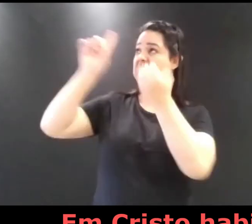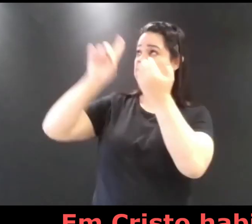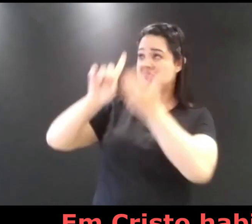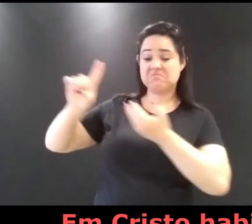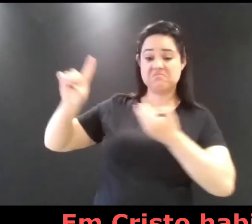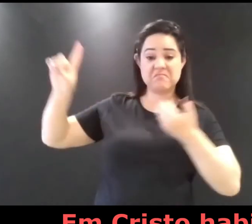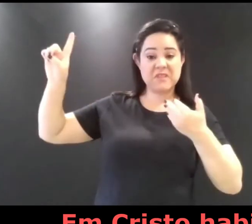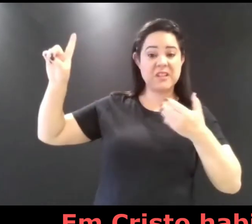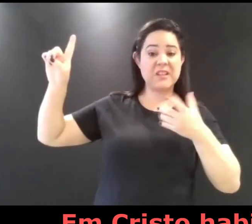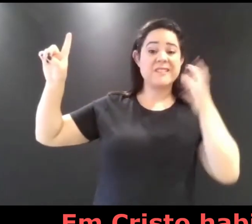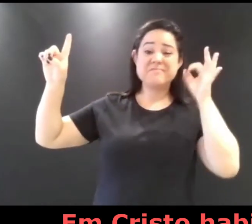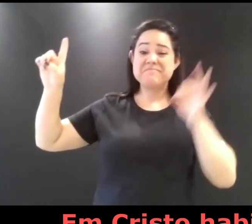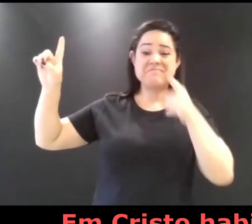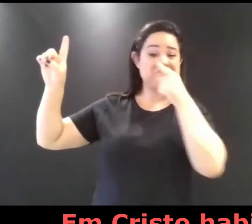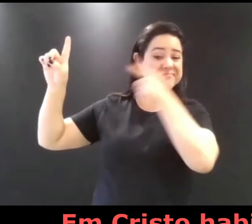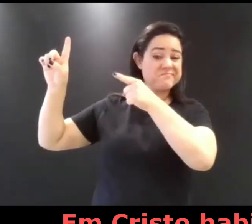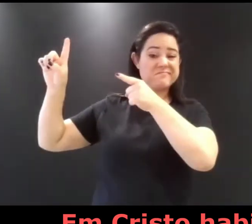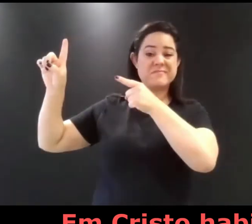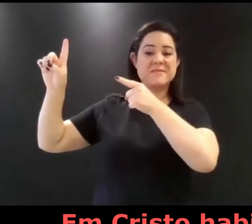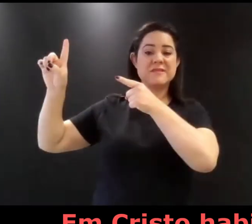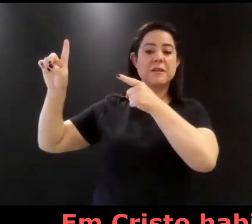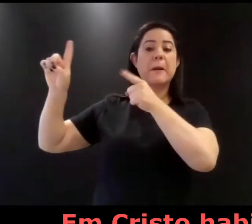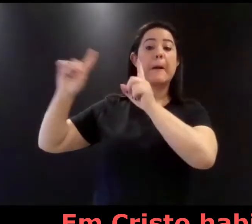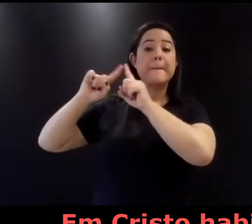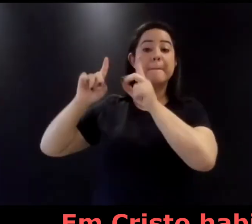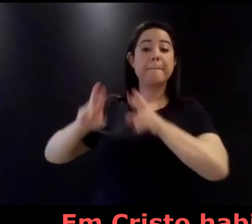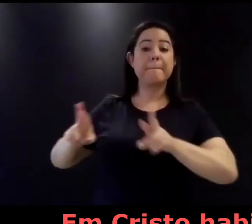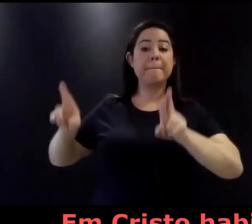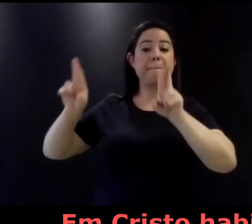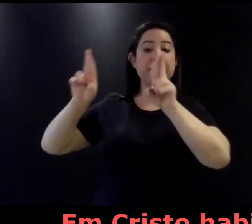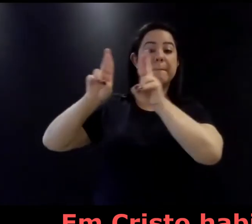justiça. Nos reconciliou com ele mesmo.